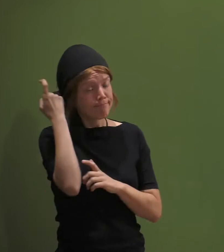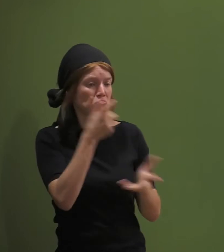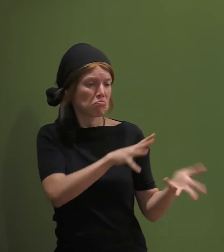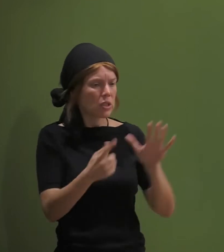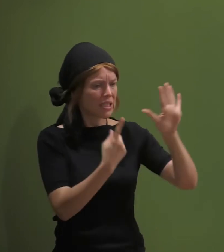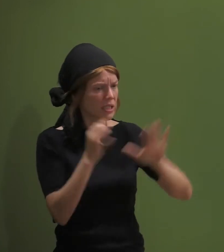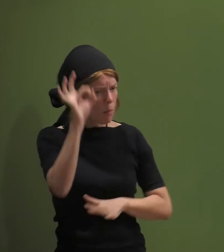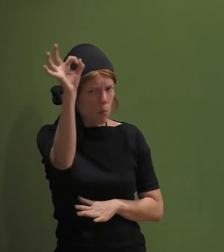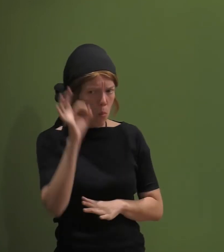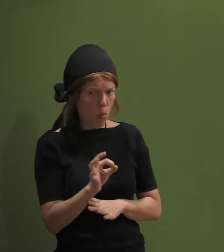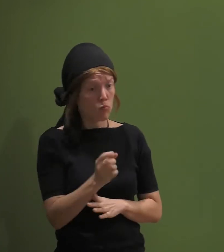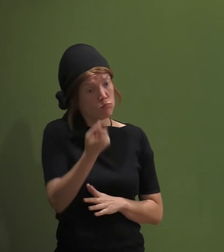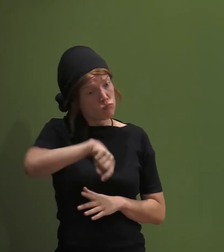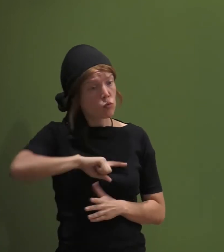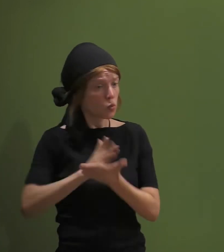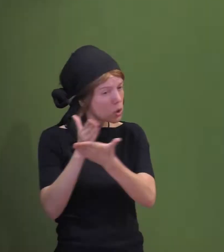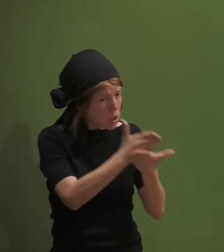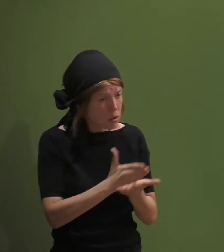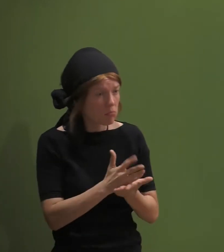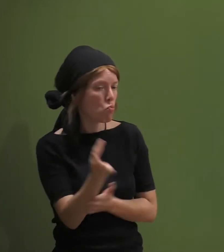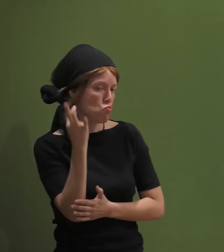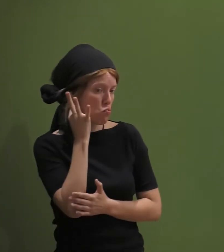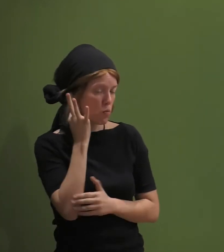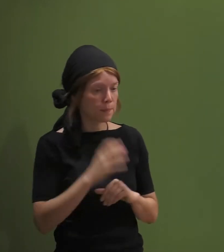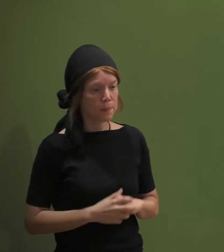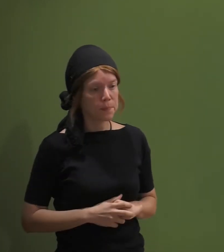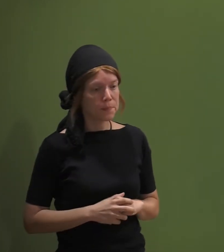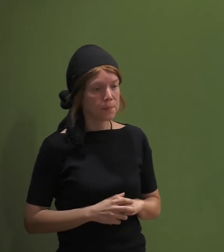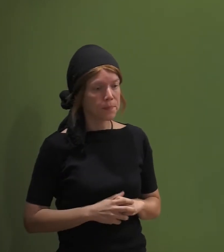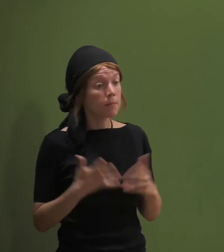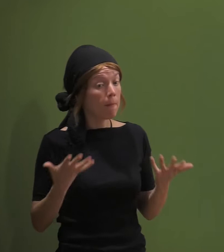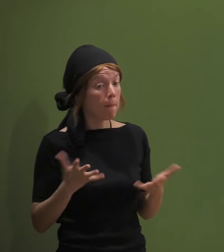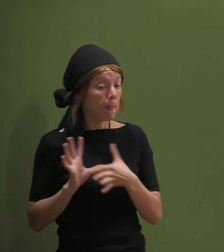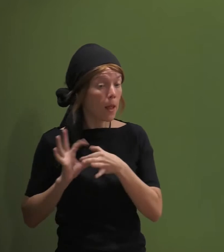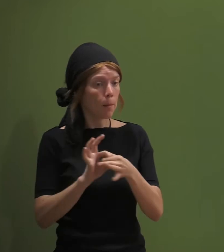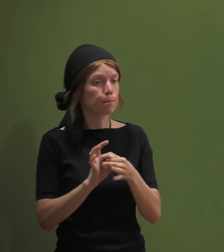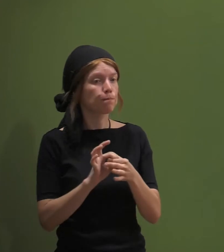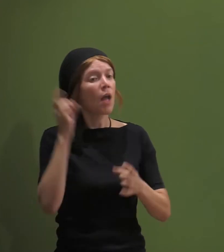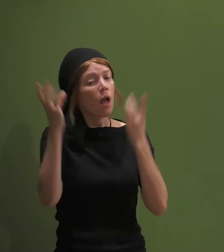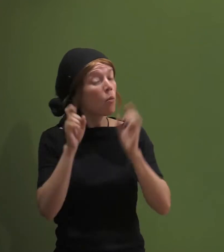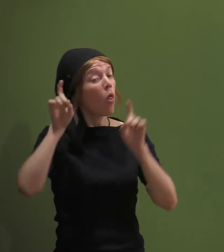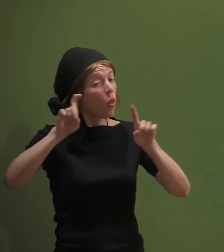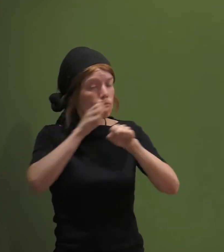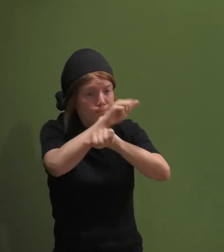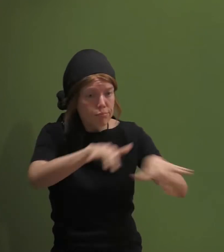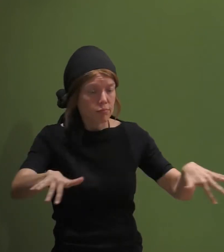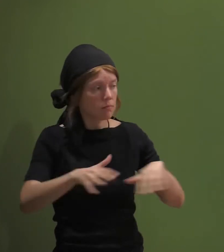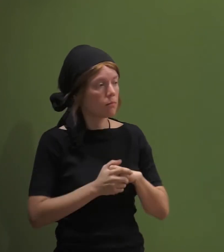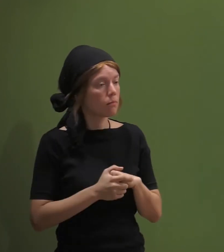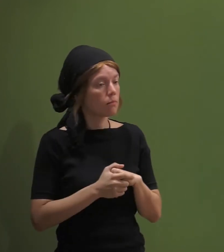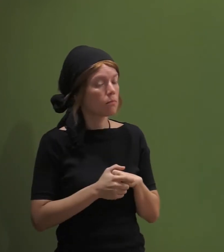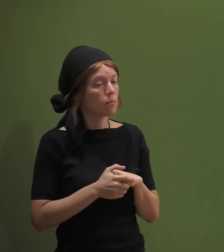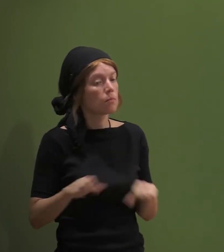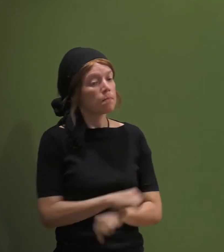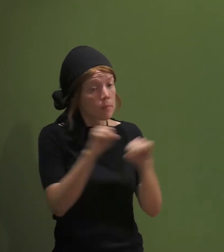Aproximadamente el 60% de nuestros estudiantes son mujeres. Por lo que respecta a la actividad docente y divulgativa, la